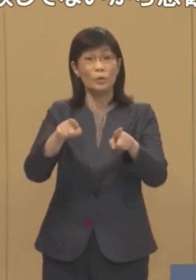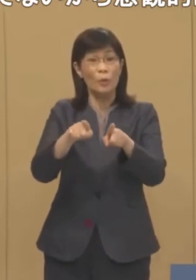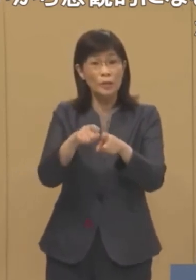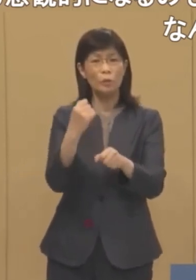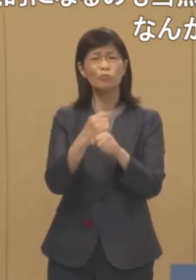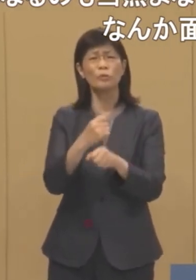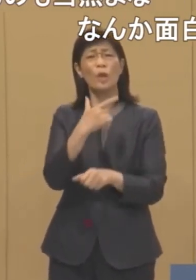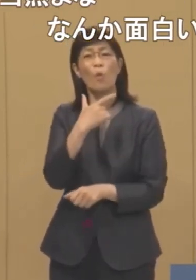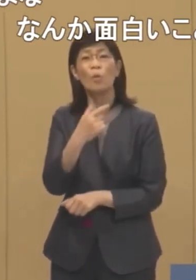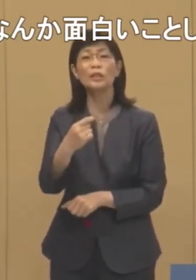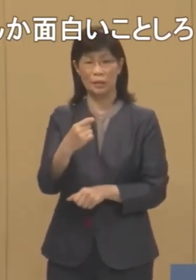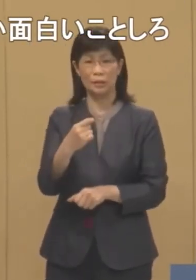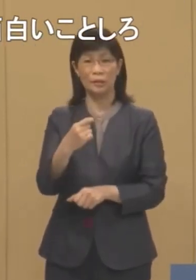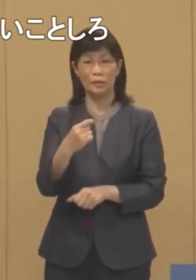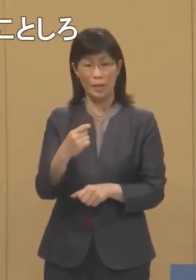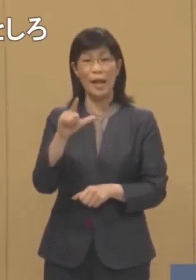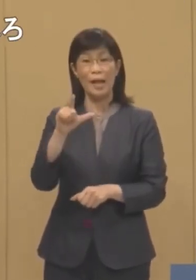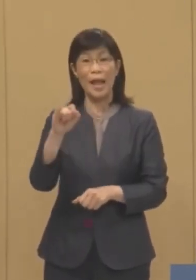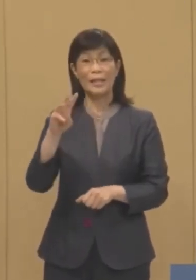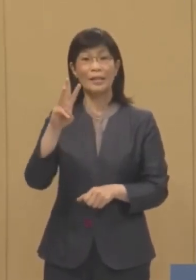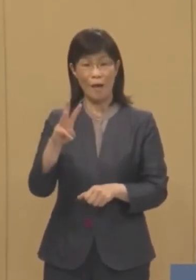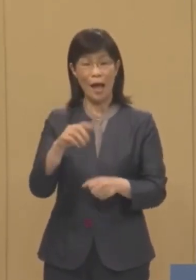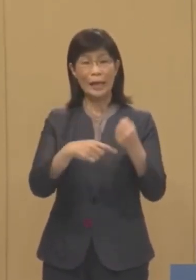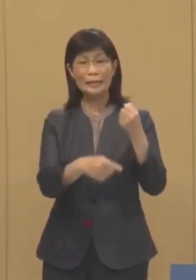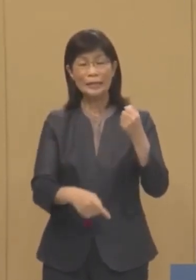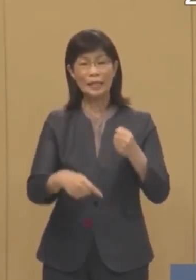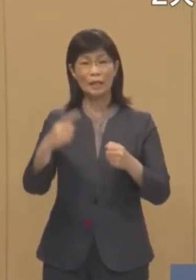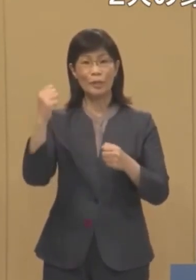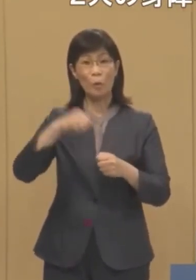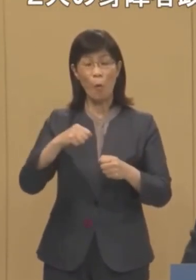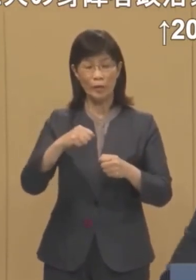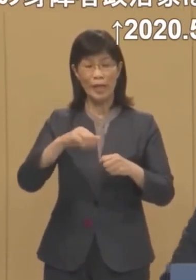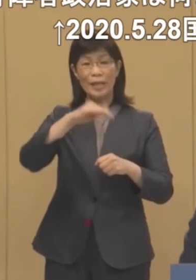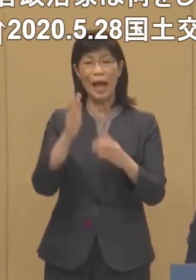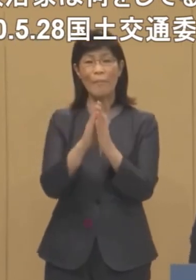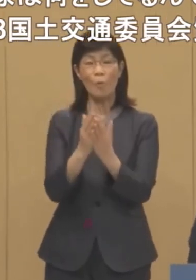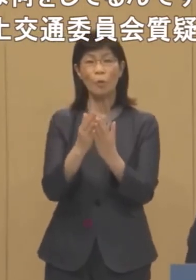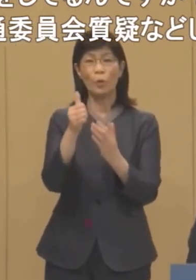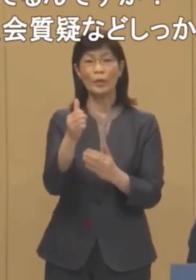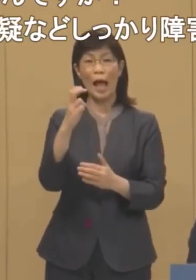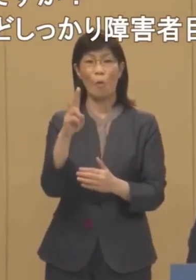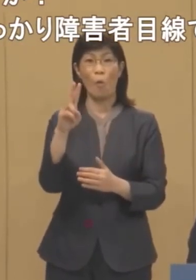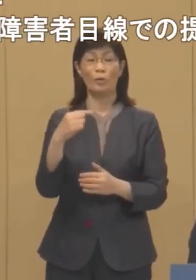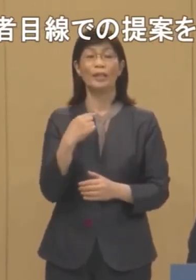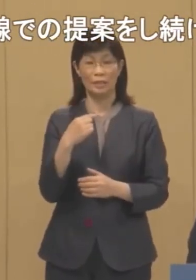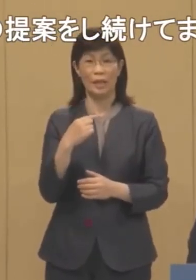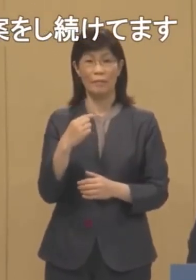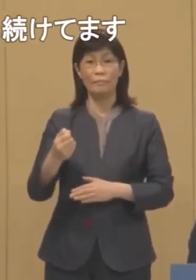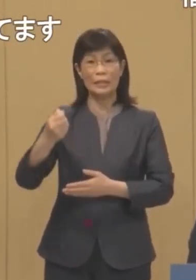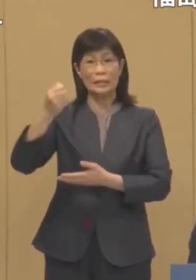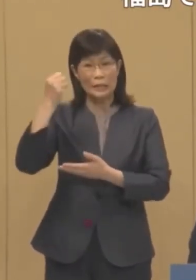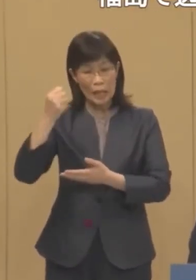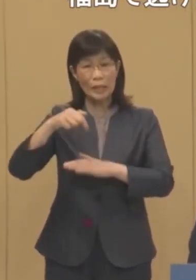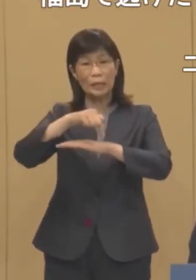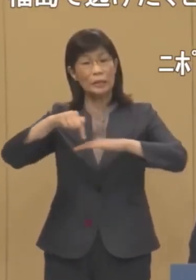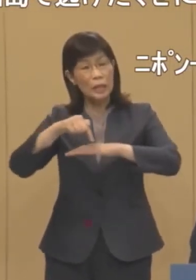作ってほしい例は新選組公認山本太郎でした山本太郎の政策の財源について